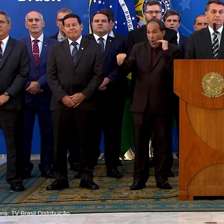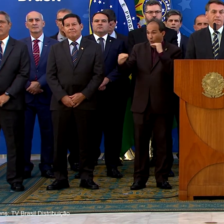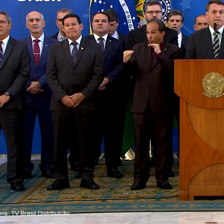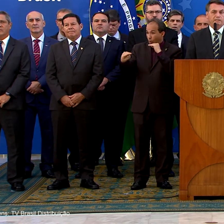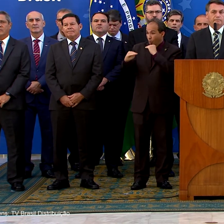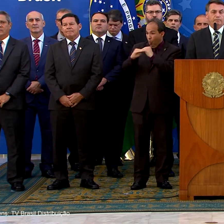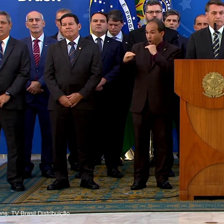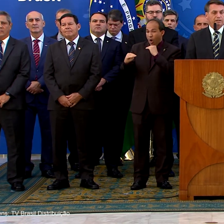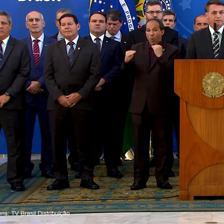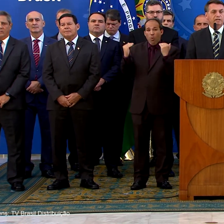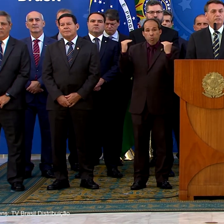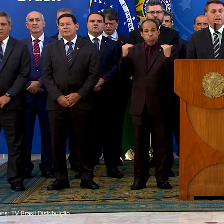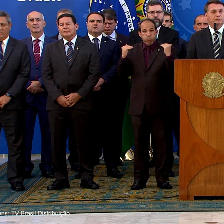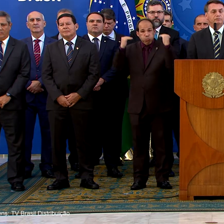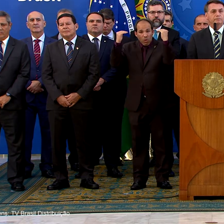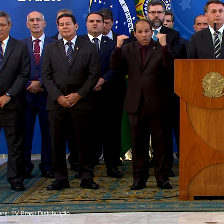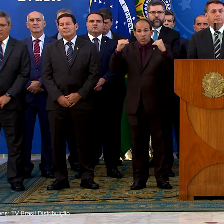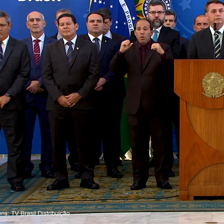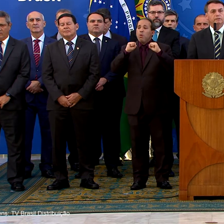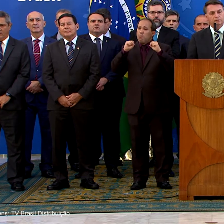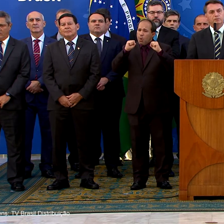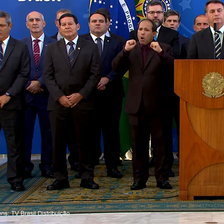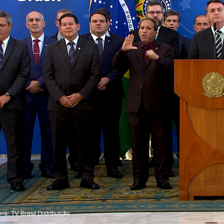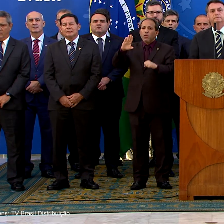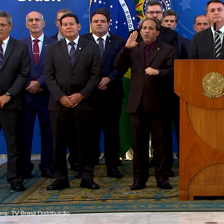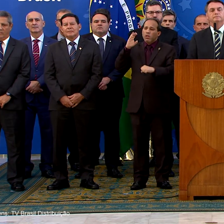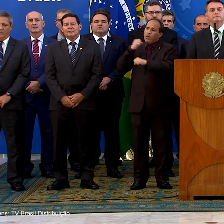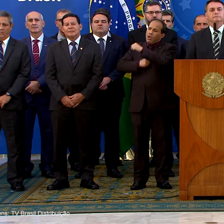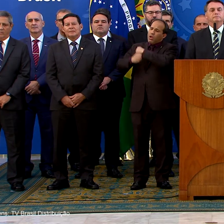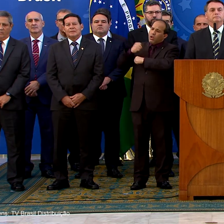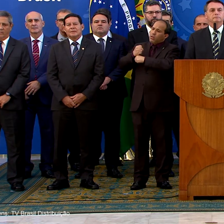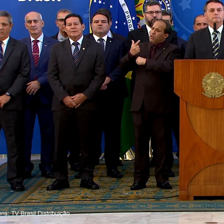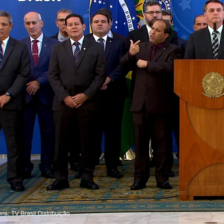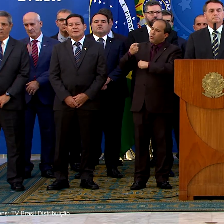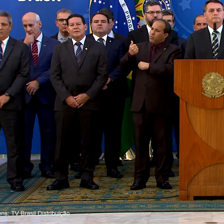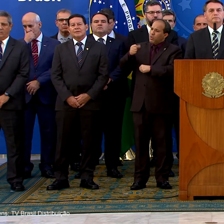ou se quisesse poderia ser candidato em 2018